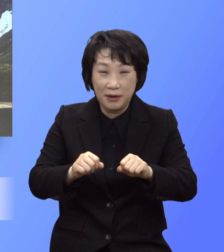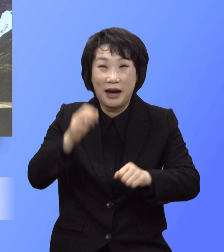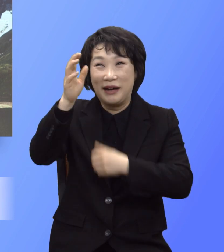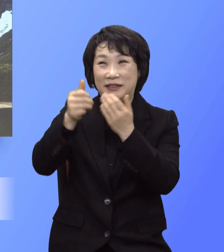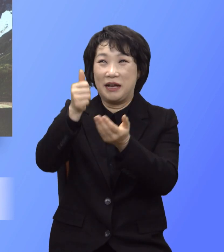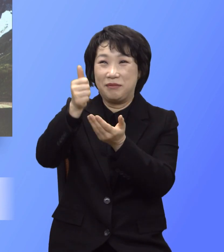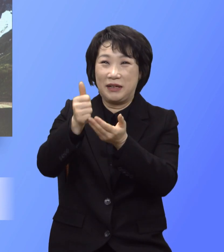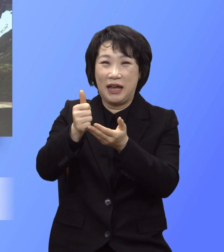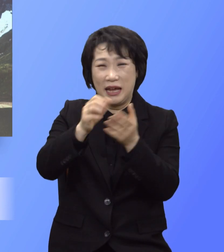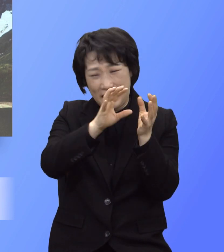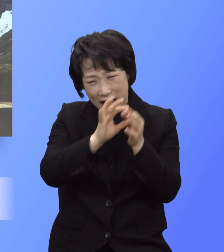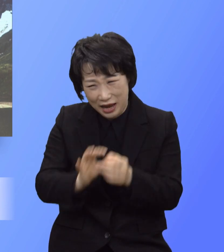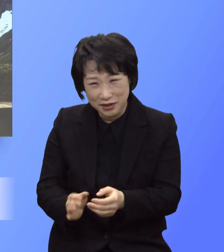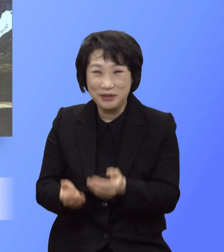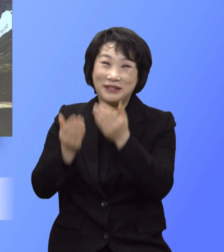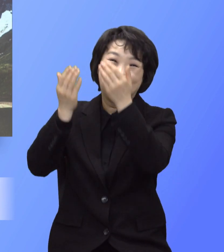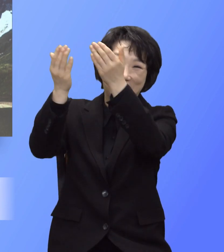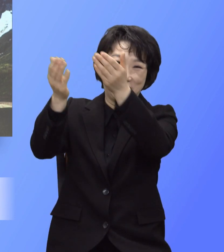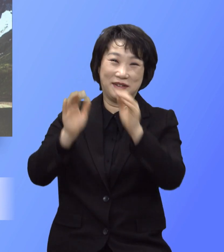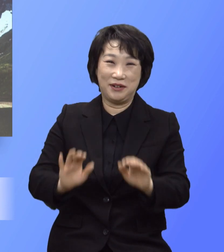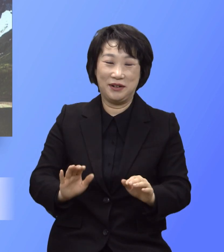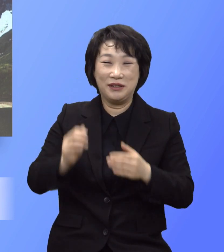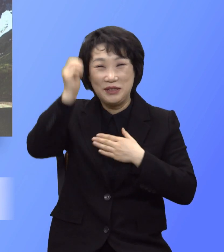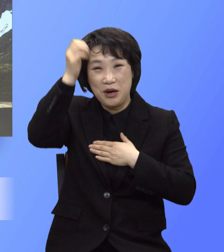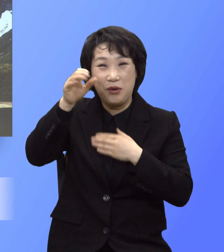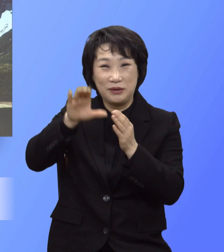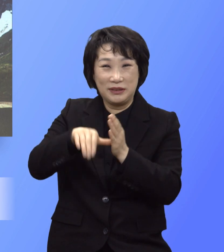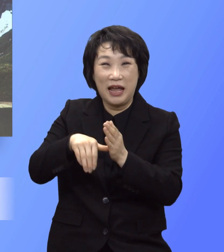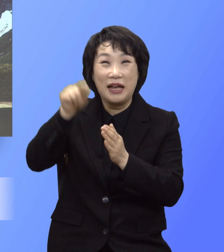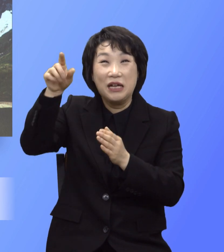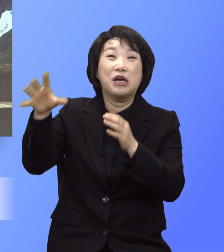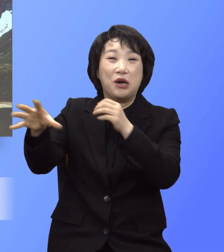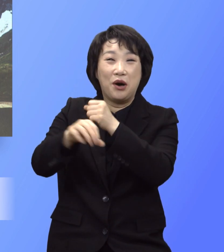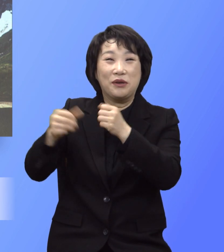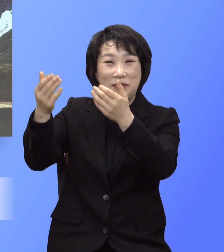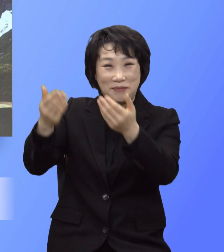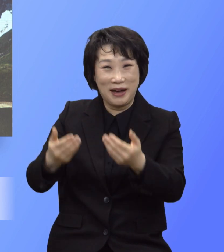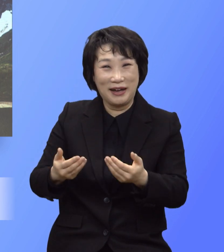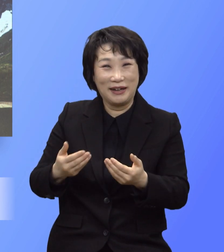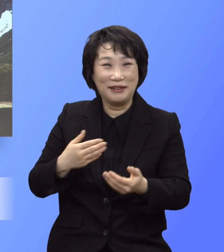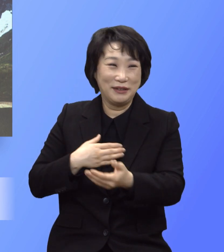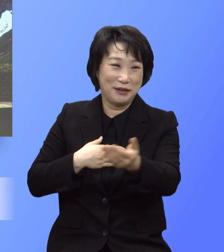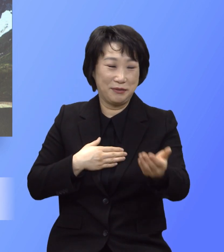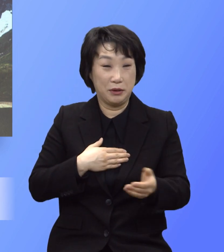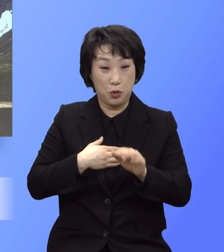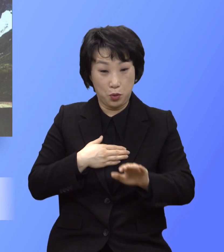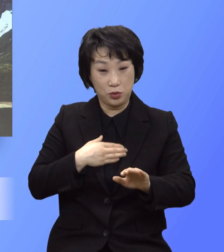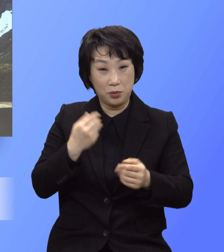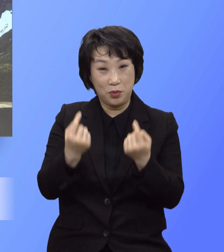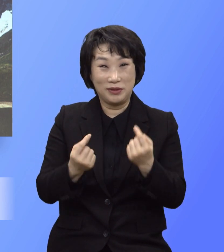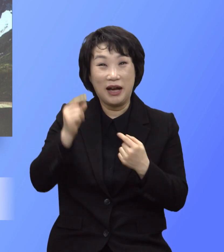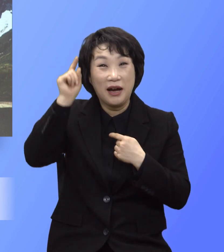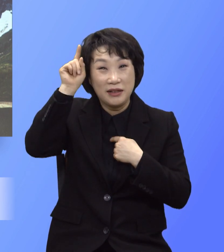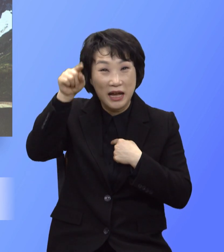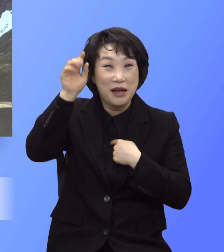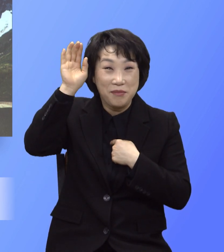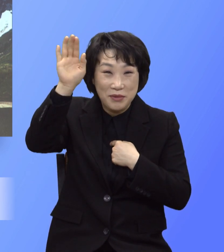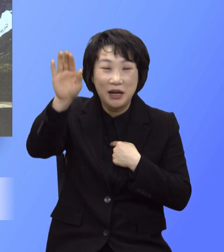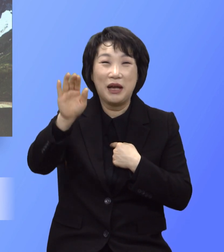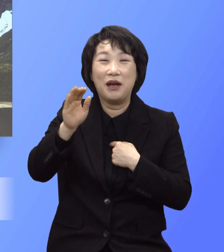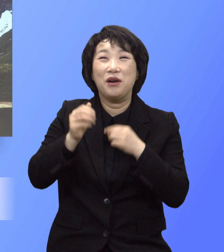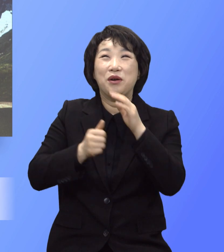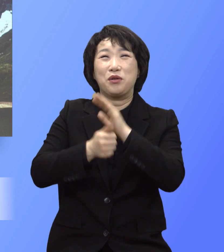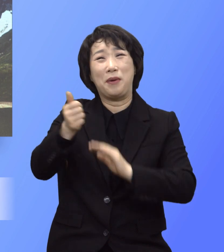하나님께 마음껏 신고 영혼의 때 거두는 거, 그런 게 오늘보다 내일의 소망이 큰